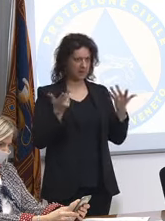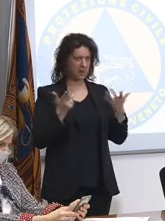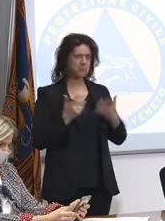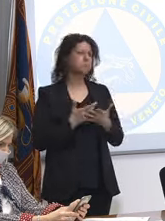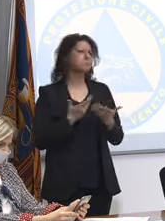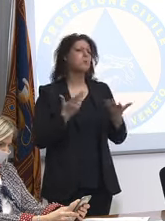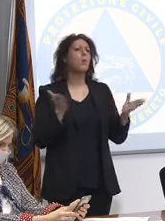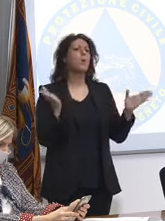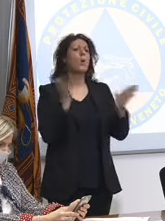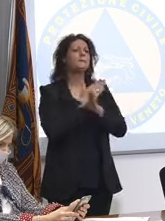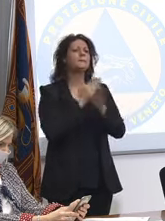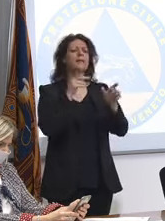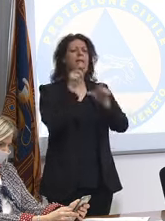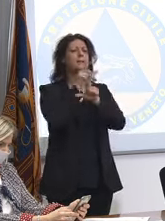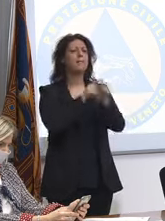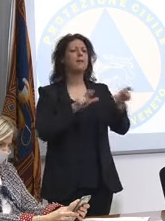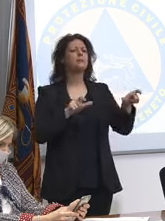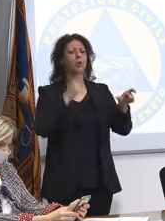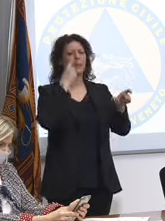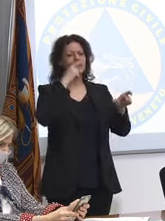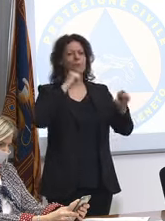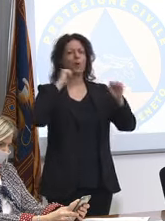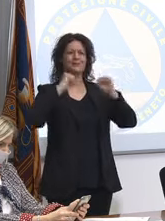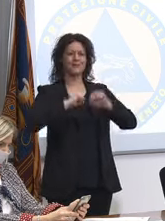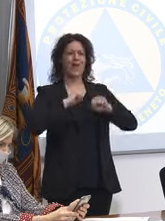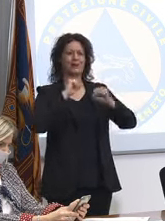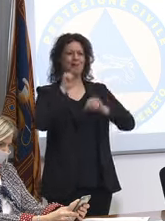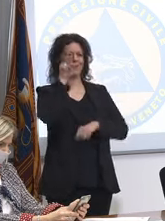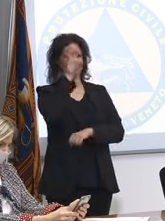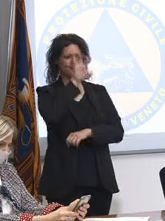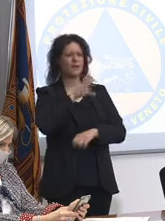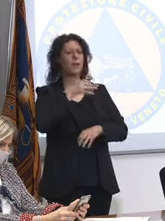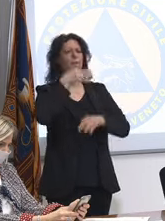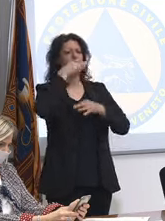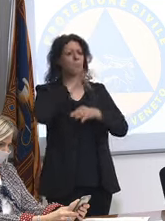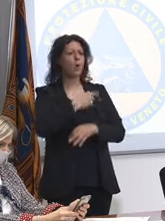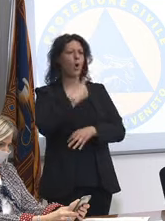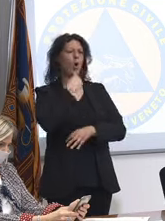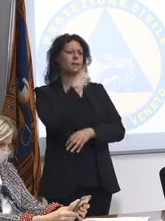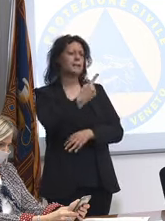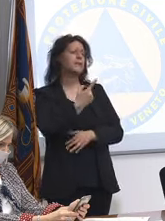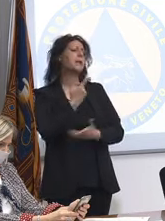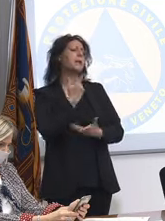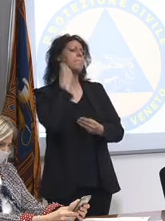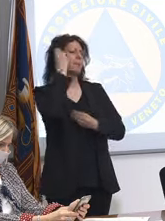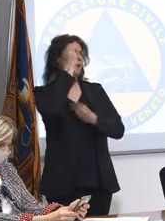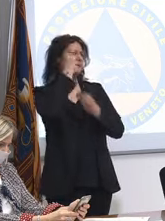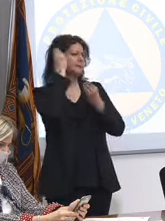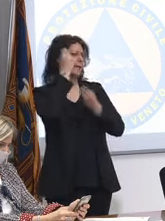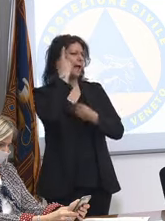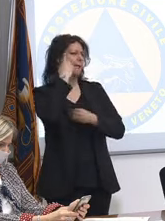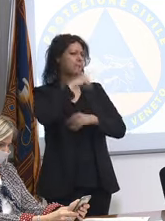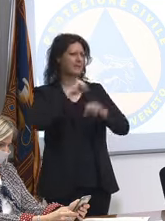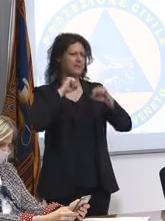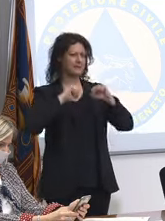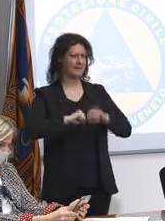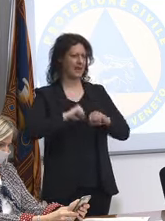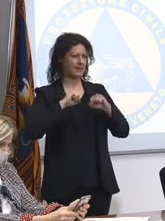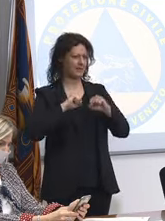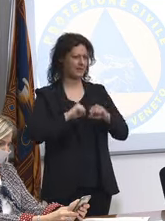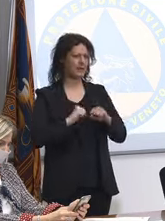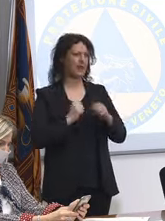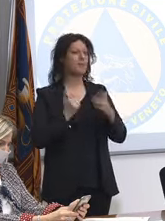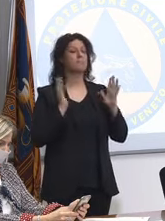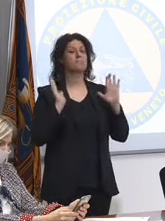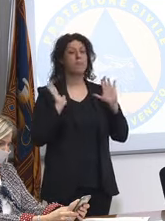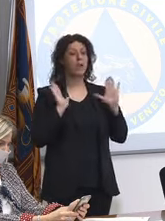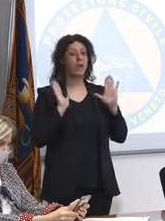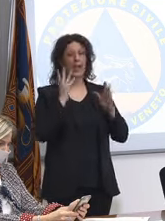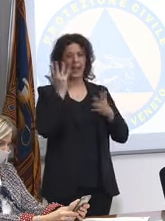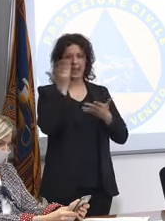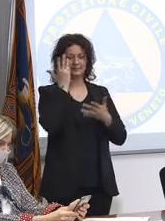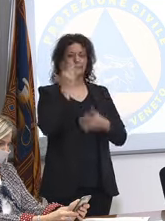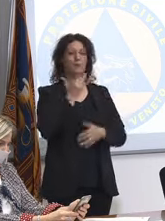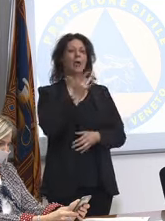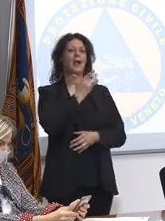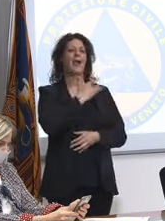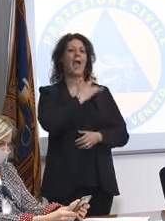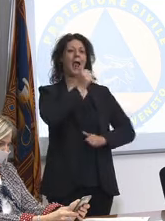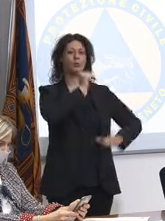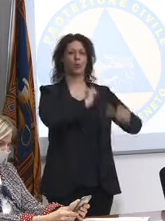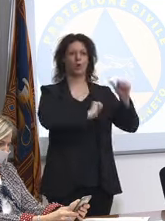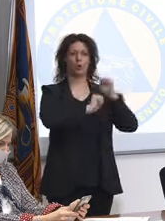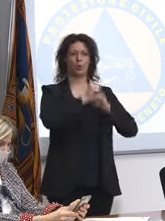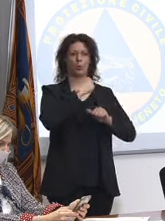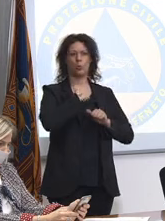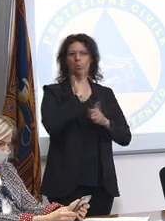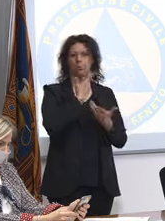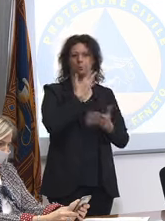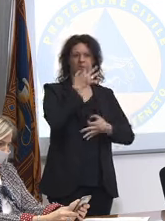esprimere considerazioni sulla sanità, però è vero che il cardiochirurgo ti spiega come trapiantare